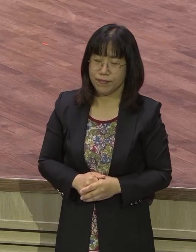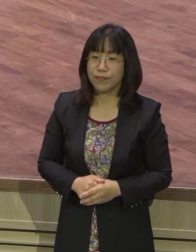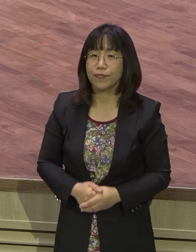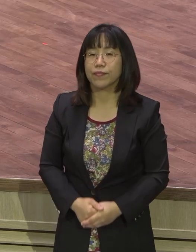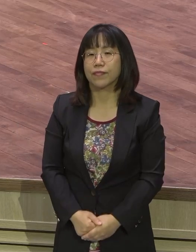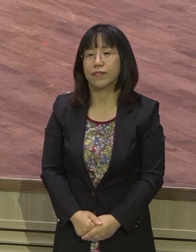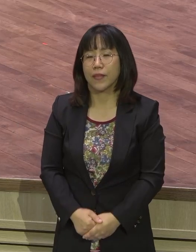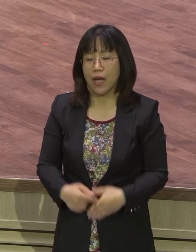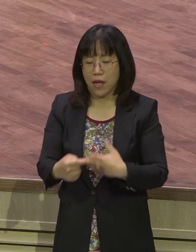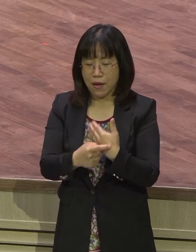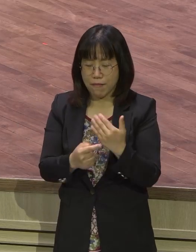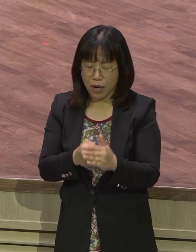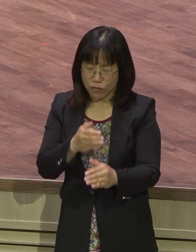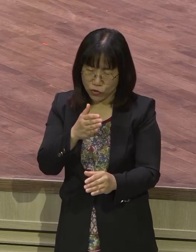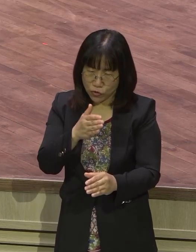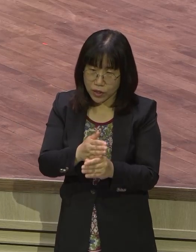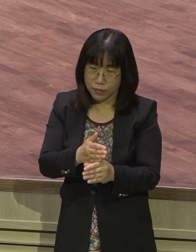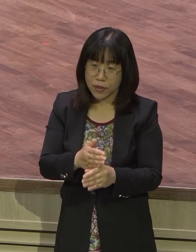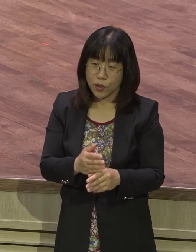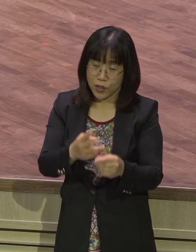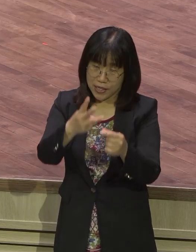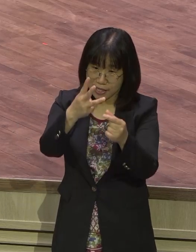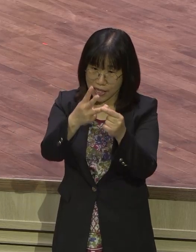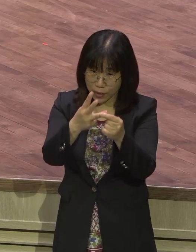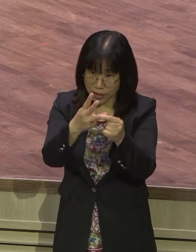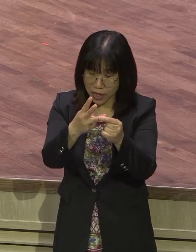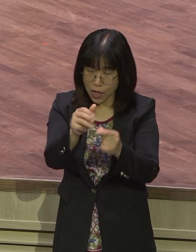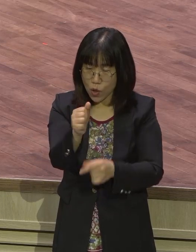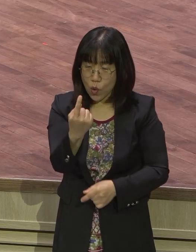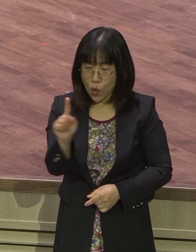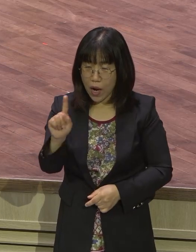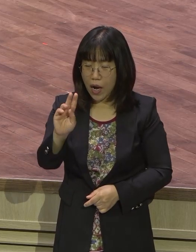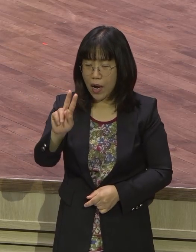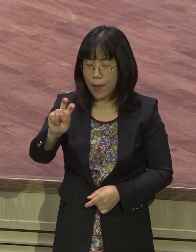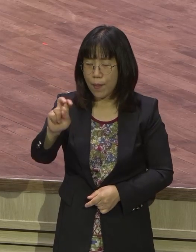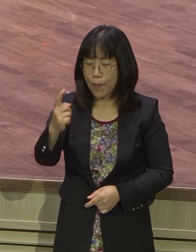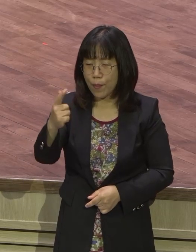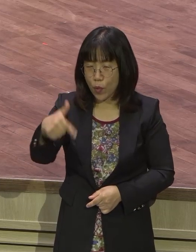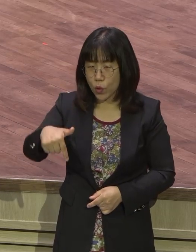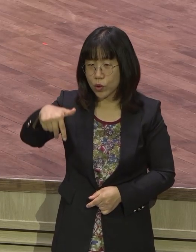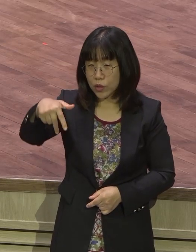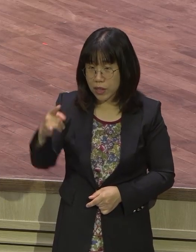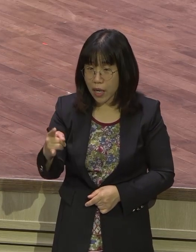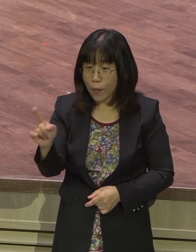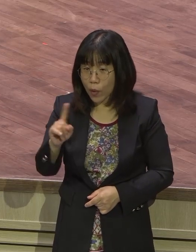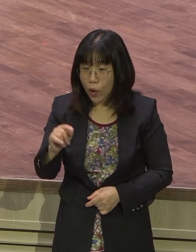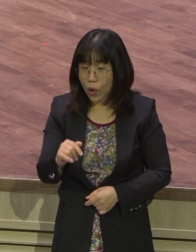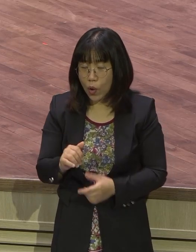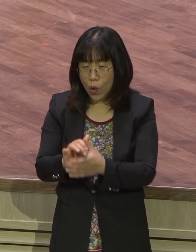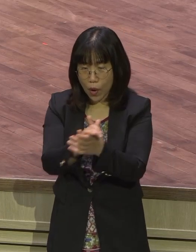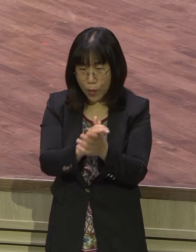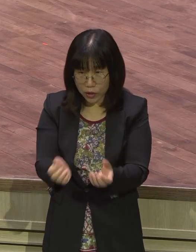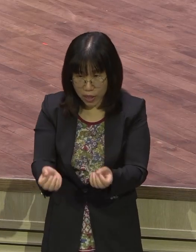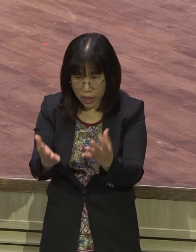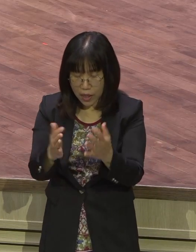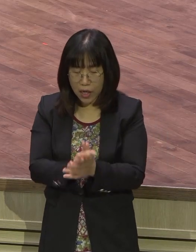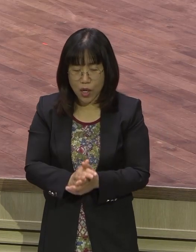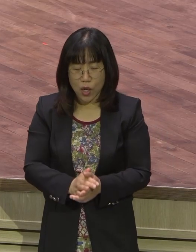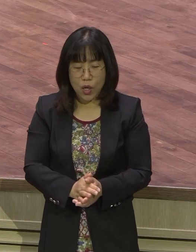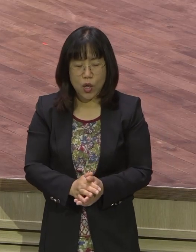거 아니고 중심을 다해서 세 번째 화목제는요 형편에 따라서 암수를 구별하지 않고 소나 양